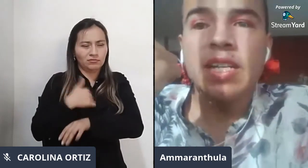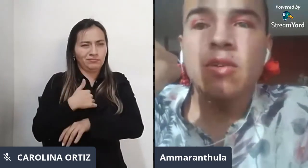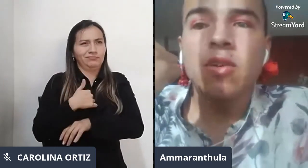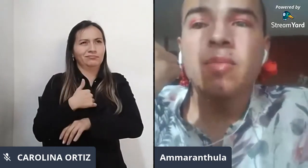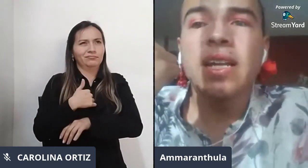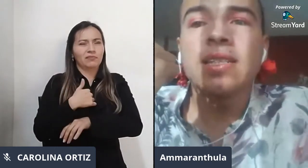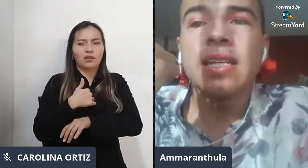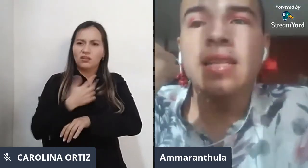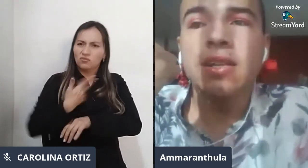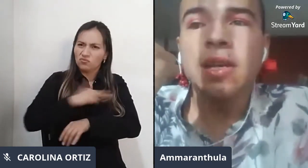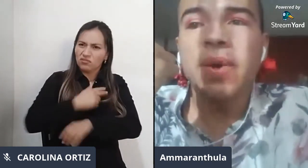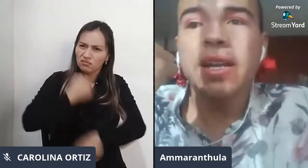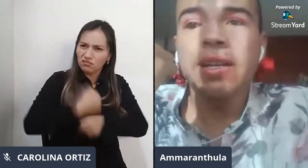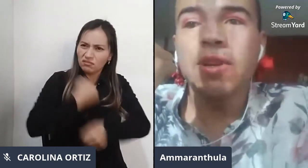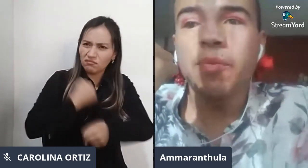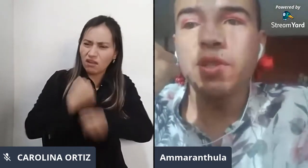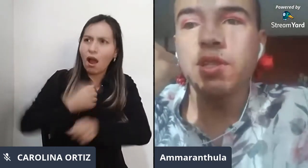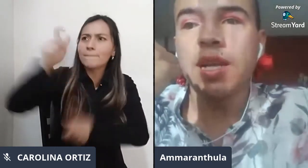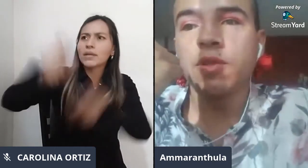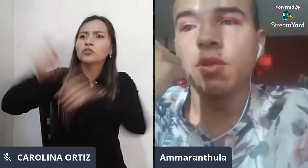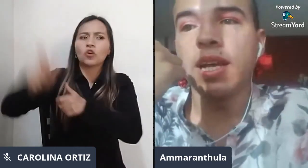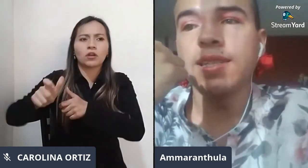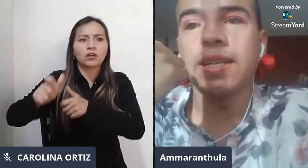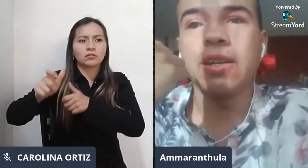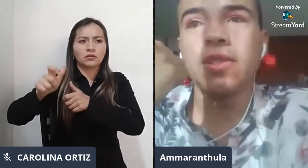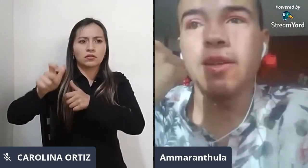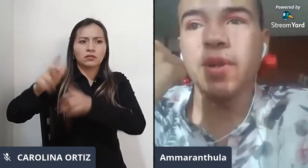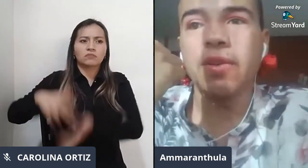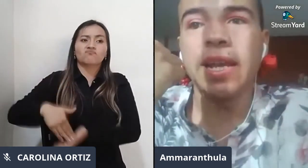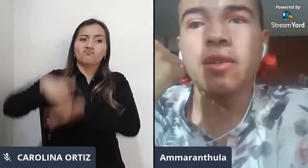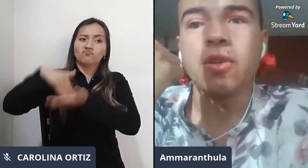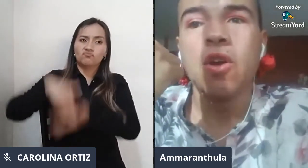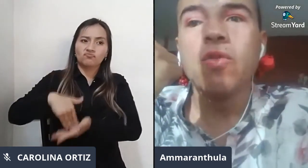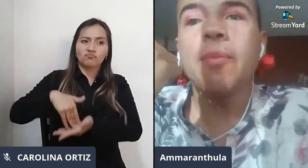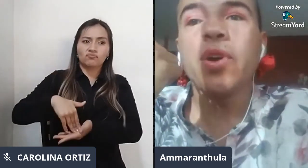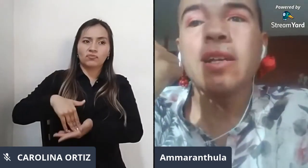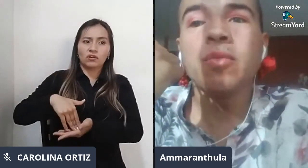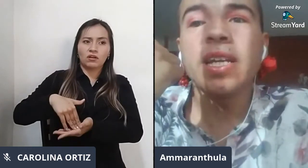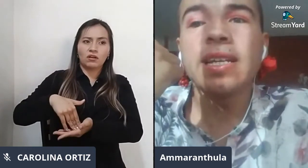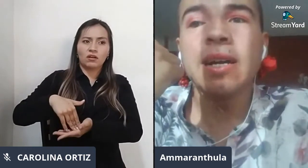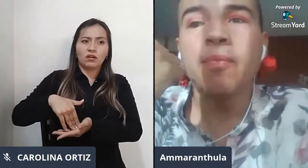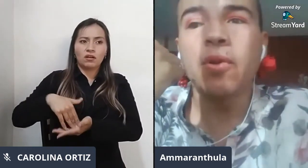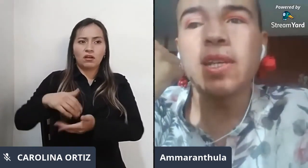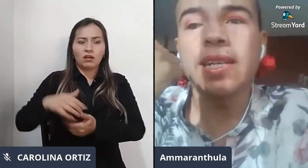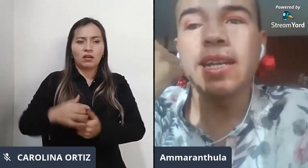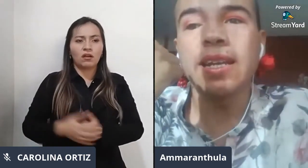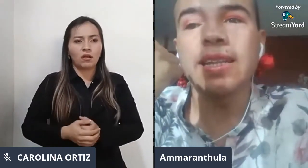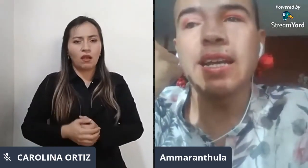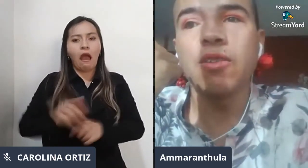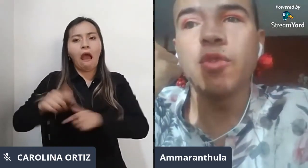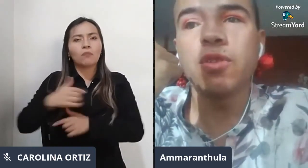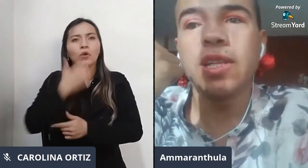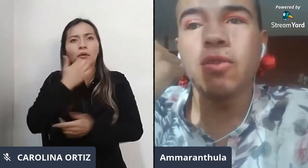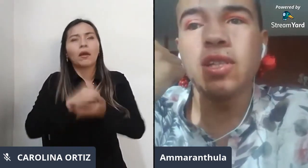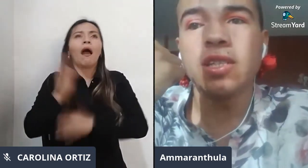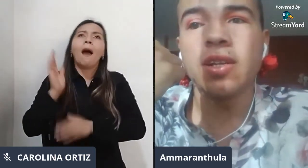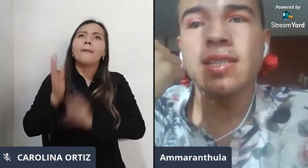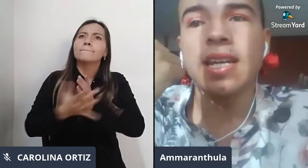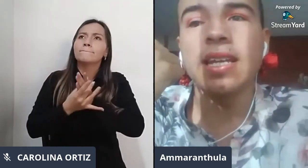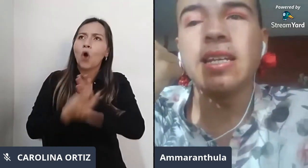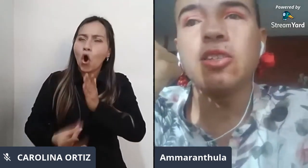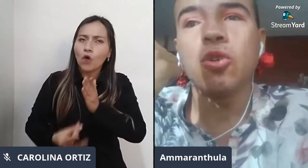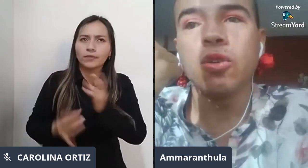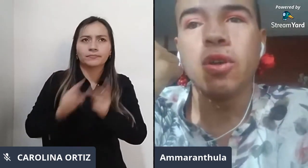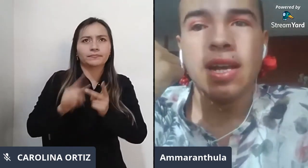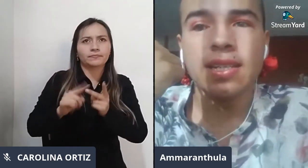como una camella con los manes que en serio se paran en una posición absurda de decir que no tienen privilegios. Una puede asumir que sean pobres, que tengan un montón de condiciones